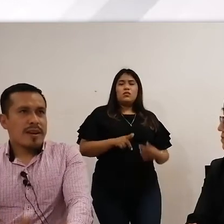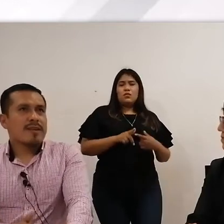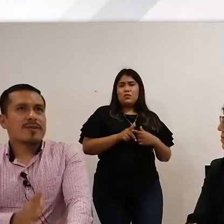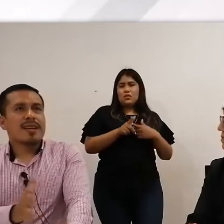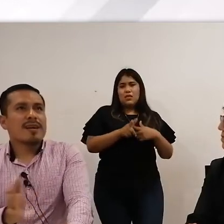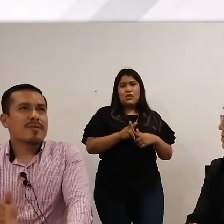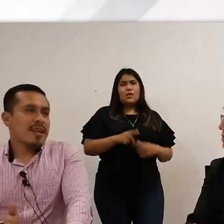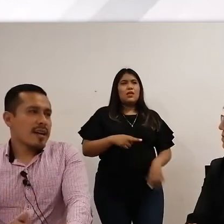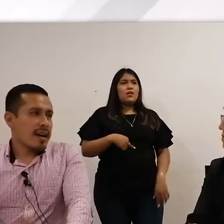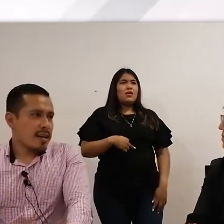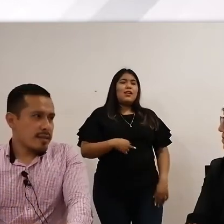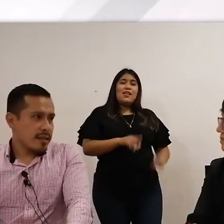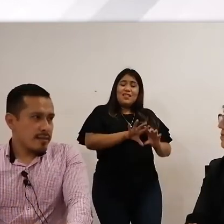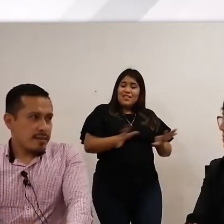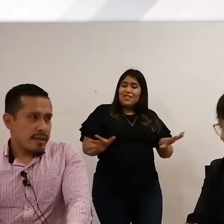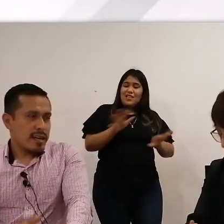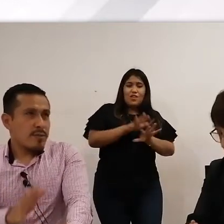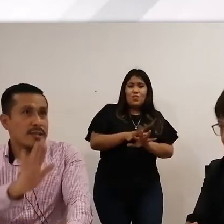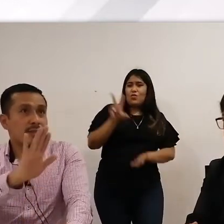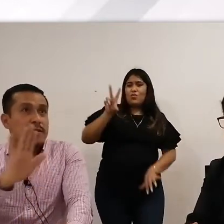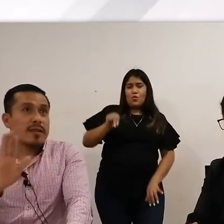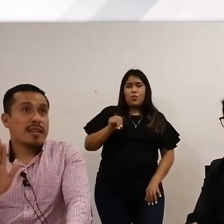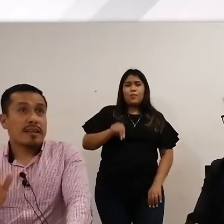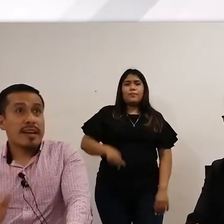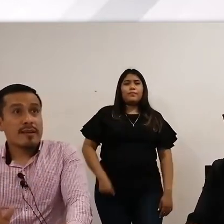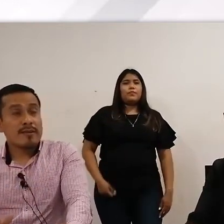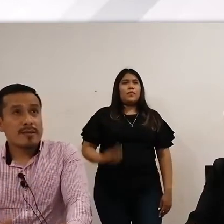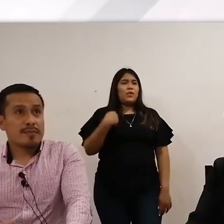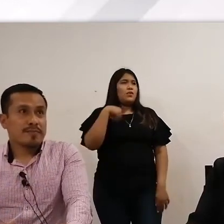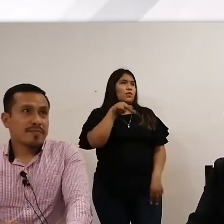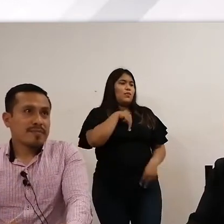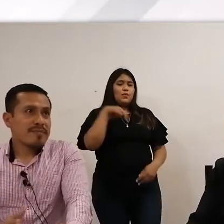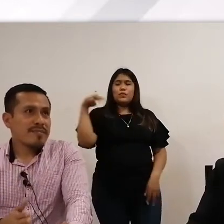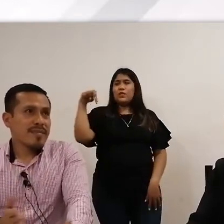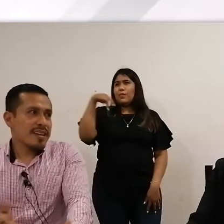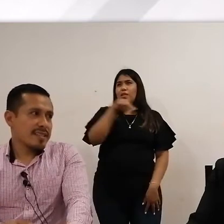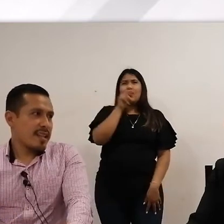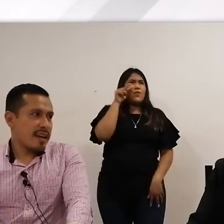vayamos muy lejos, salgamos a la calle y nuestros letreros